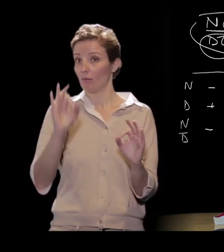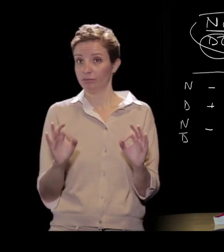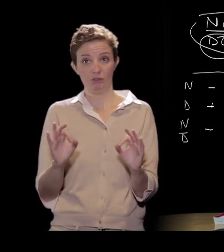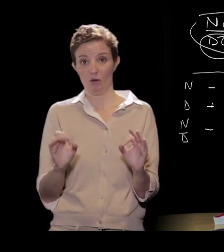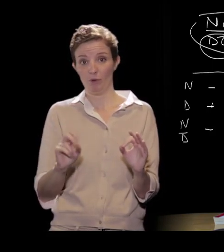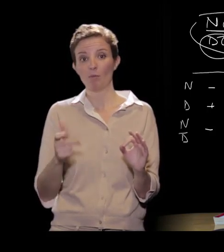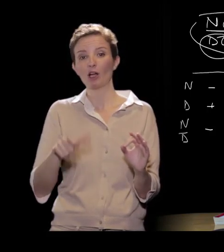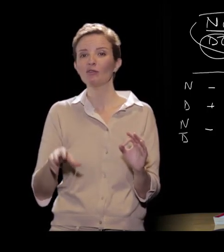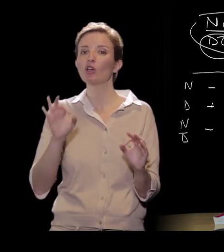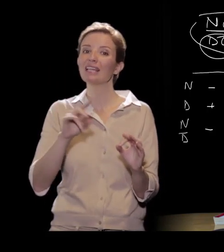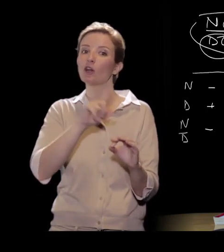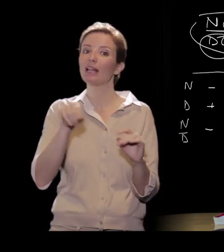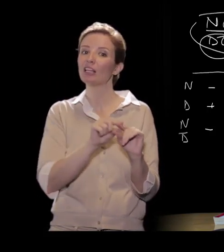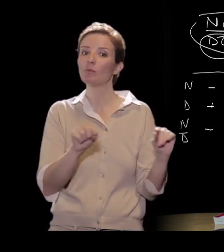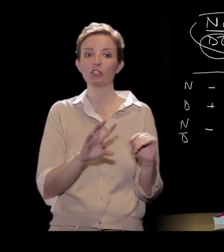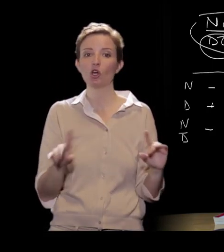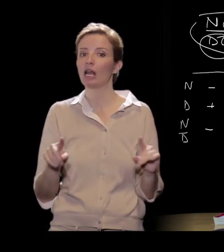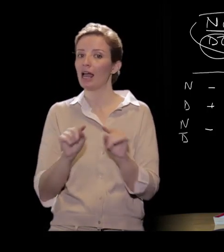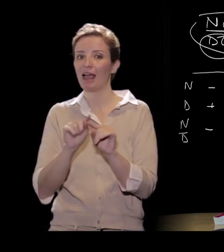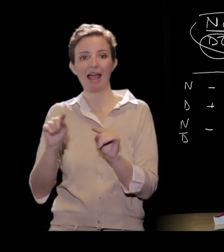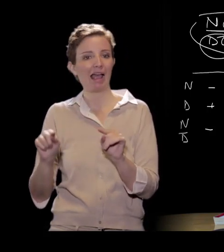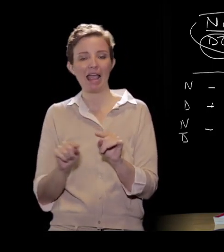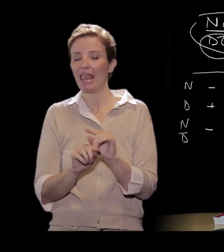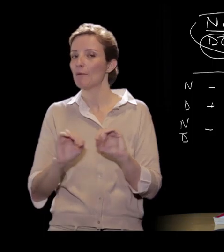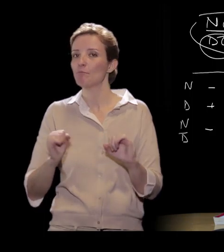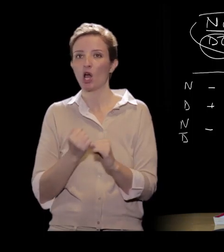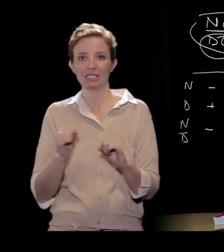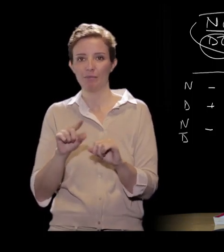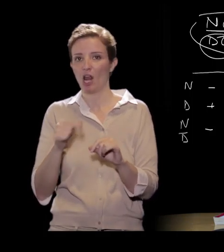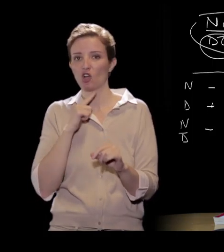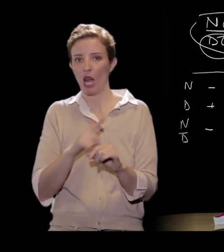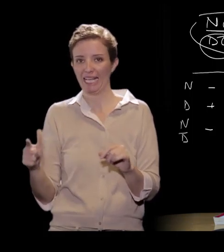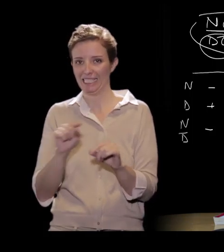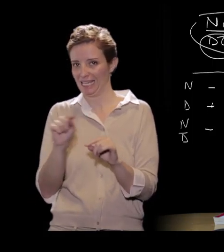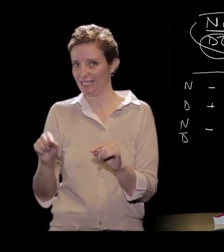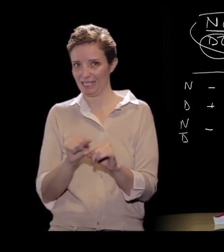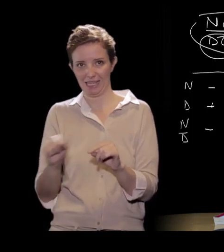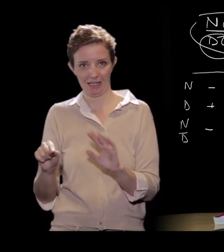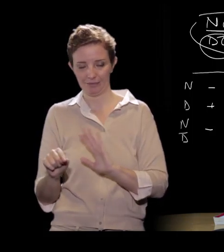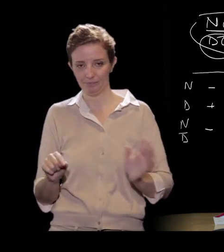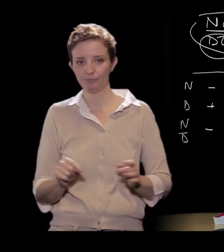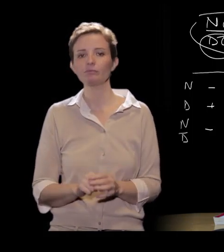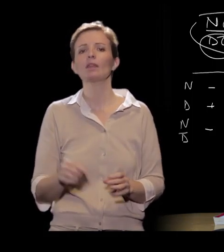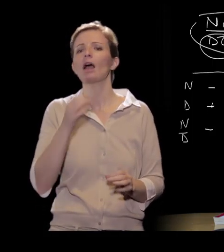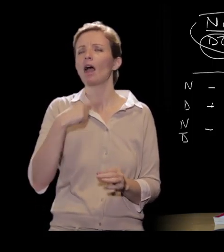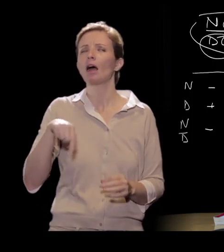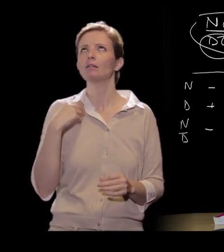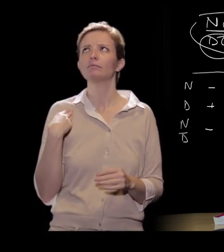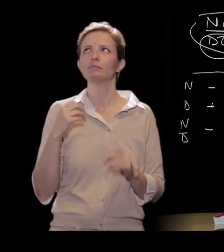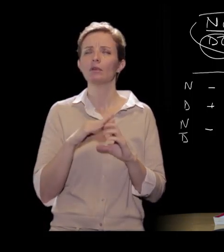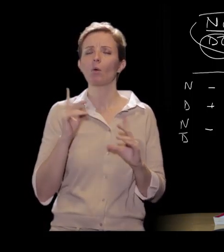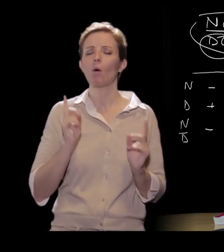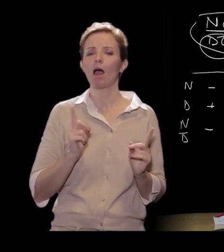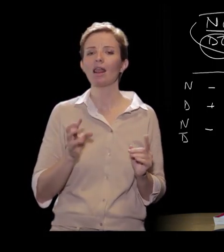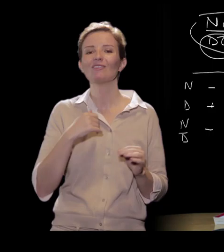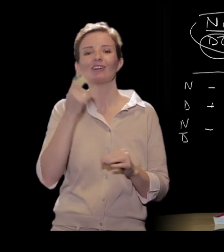10 ero del denominatore la frazione non esiste cosa ci chiedevamo ci chiedevamo quand'è che la frazione